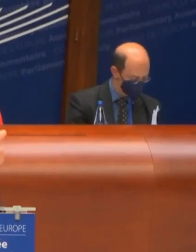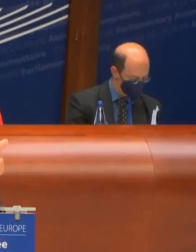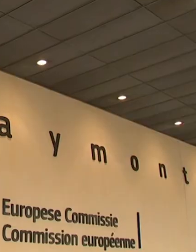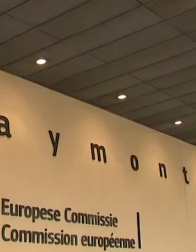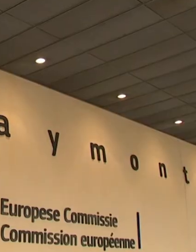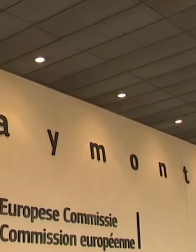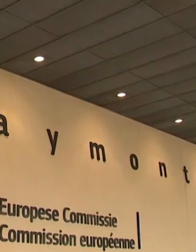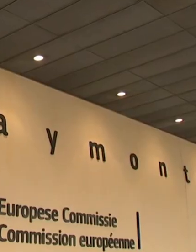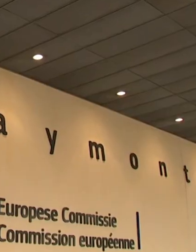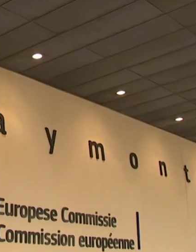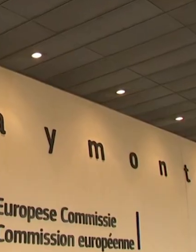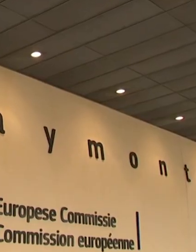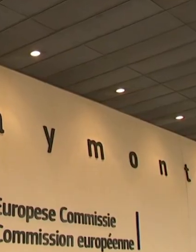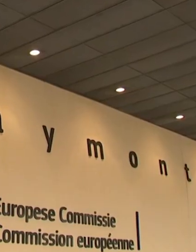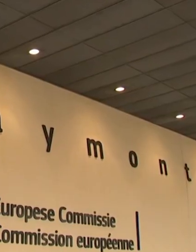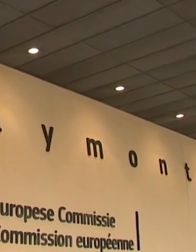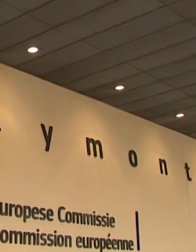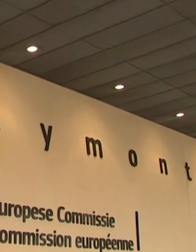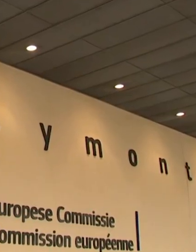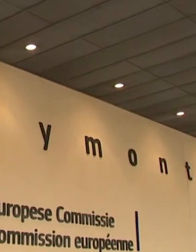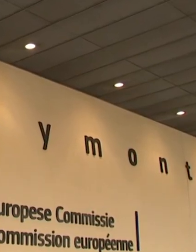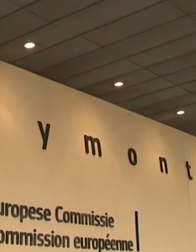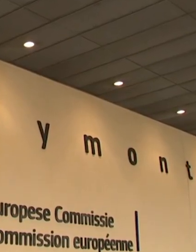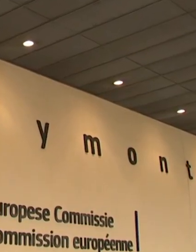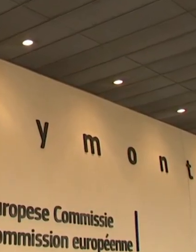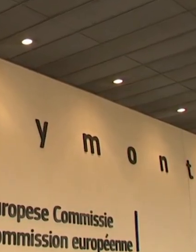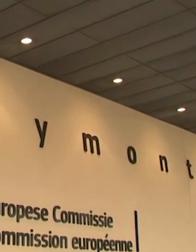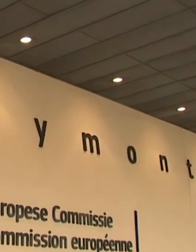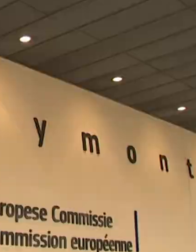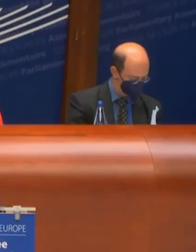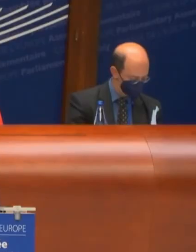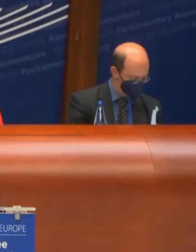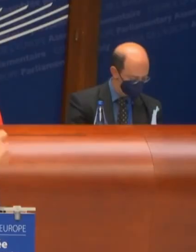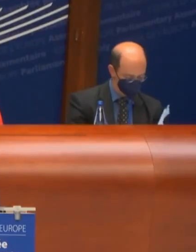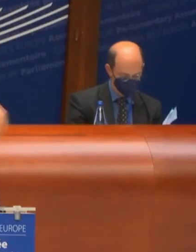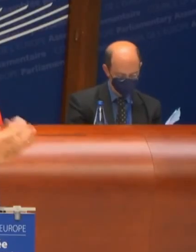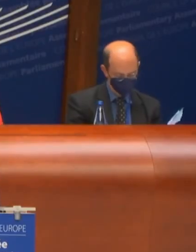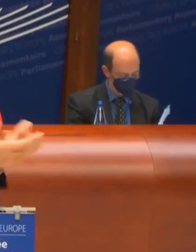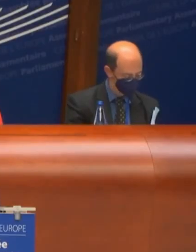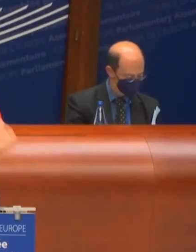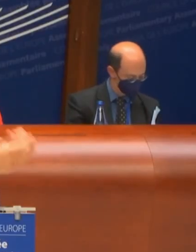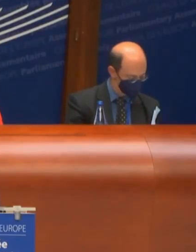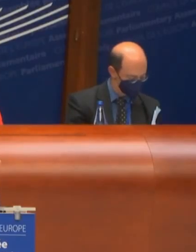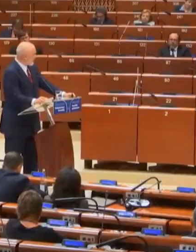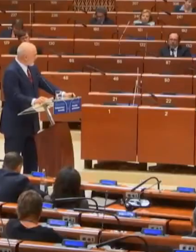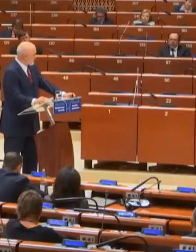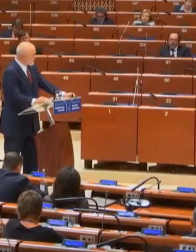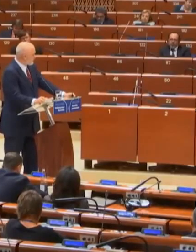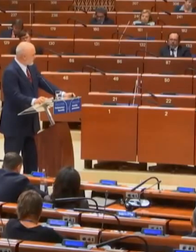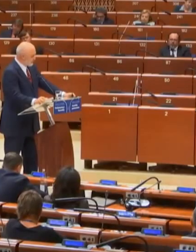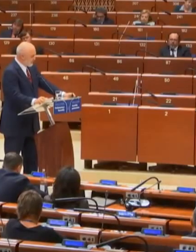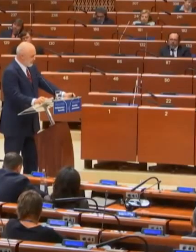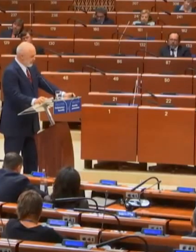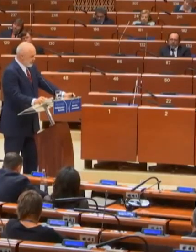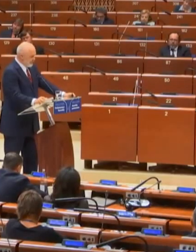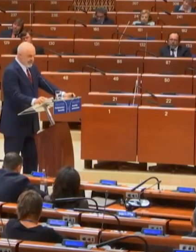Edi Rama në Asamblenë Parlamentare të Këshillit të Evropës. Me një referim të qartë ndaj Edi Ramës, shefi i qeverisë kosovare u shpresë përpara